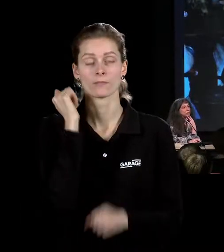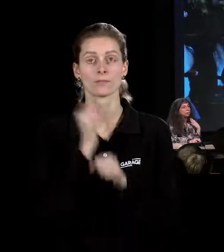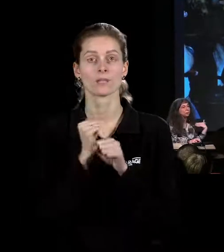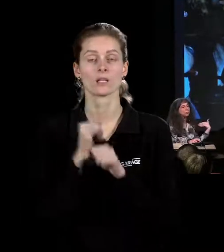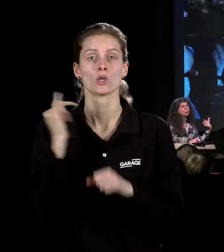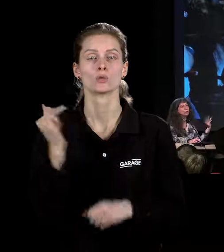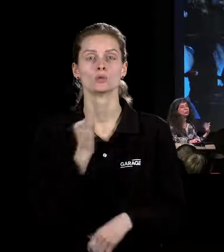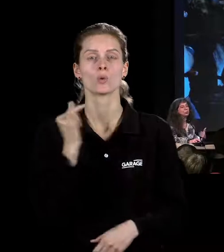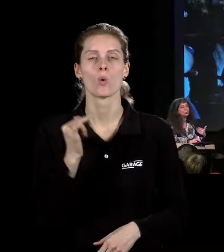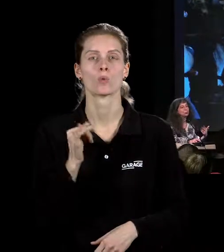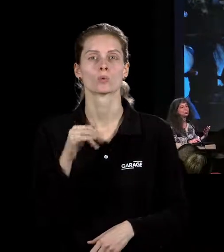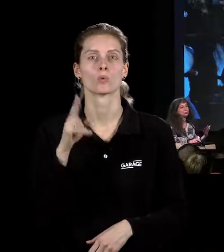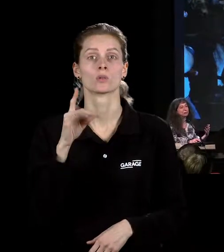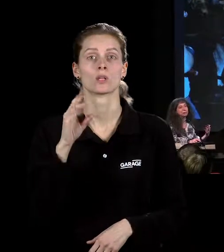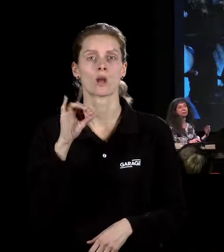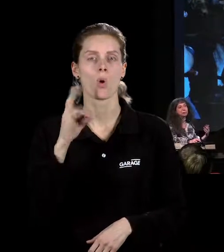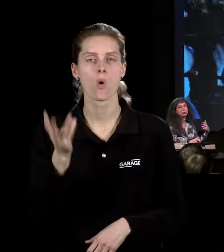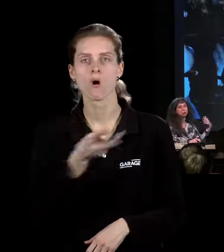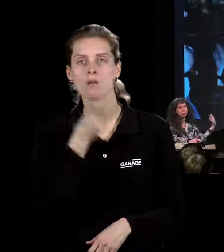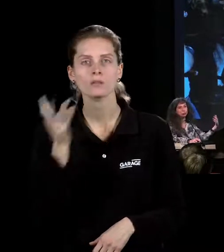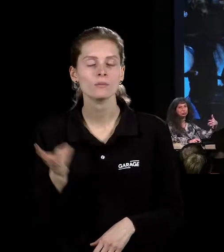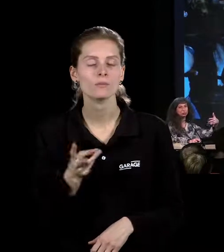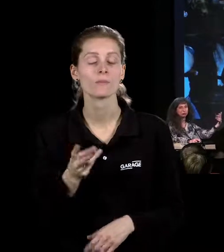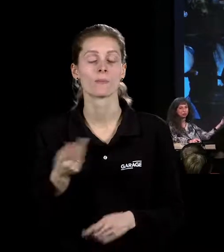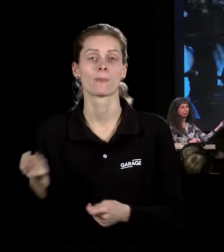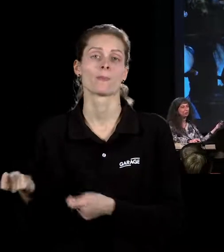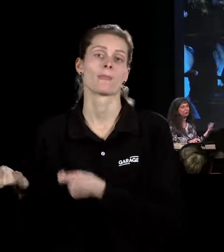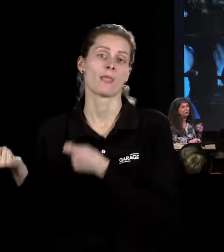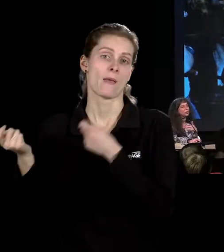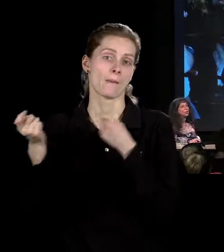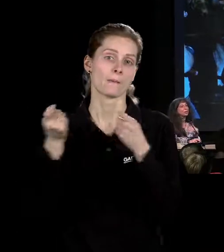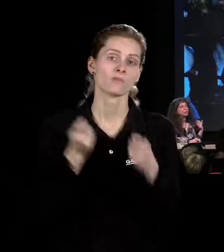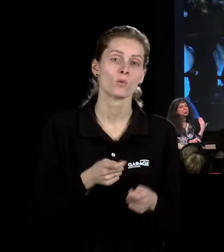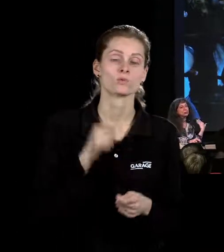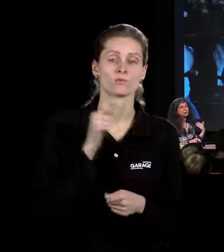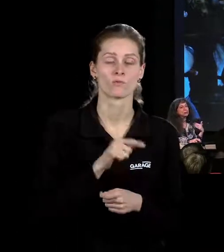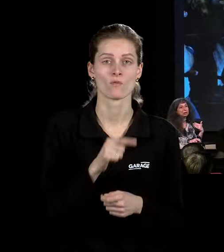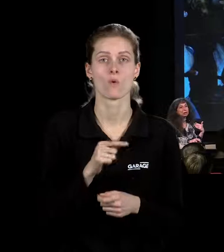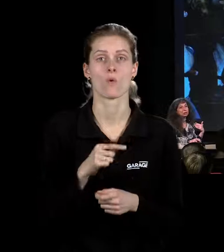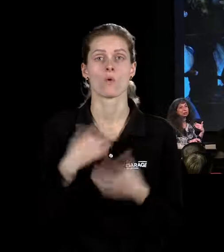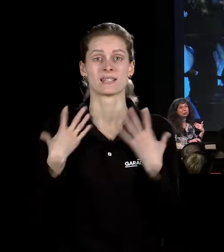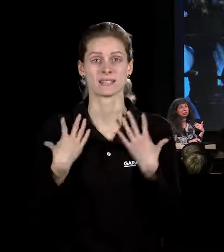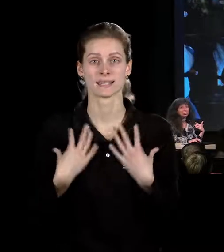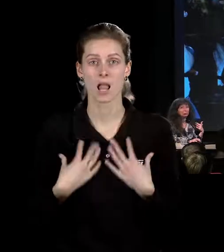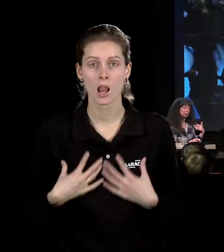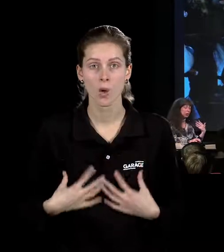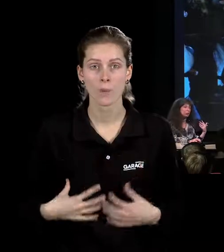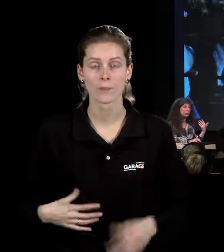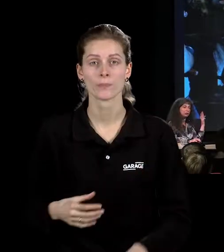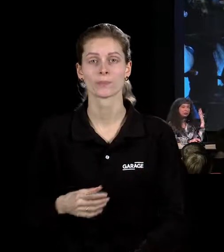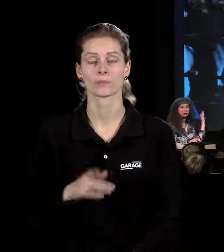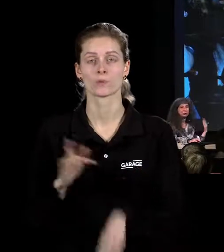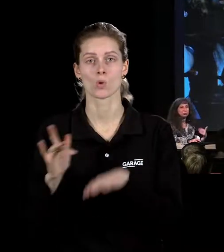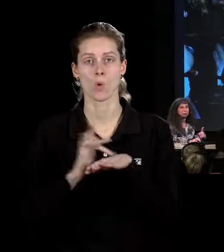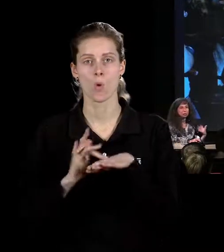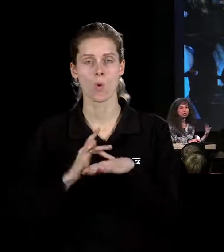его приносят во двор музея, привязанным к огромному стволу мертвого дерева. Его тело, он